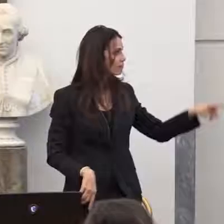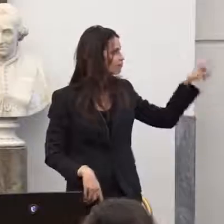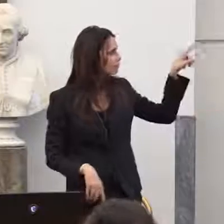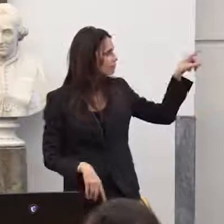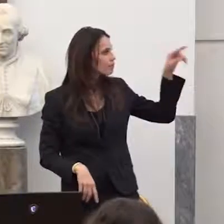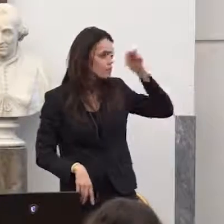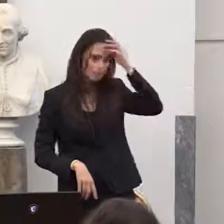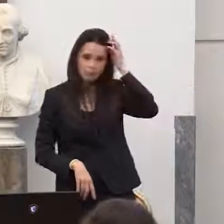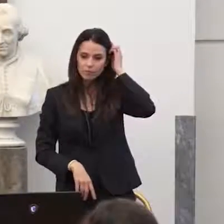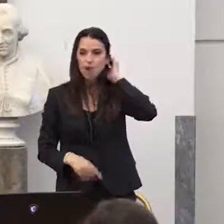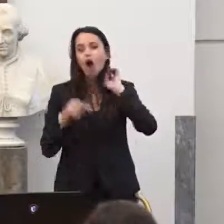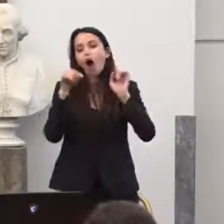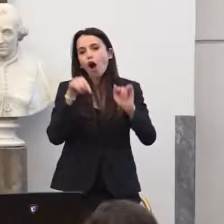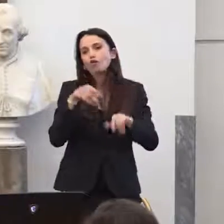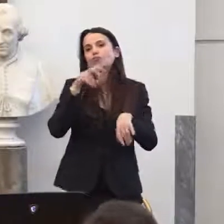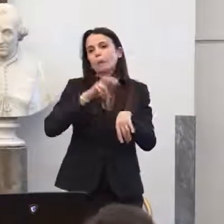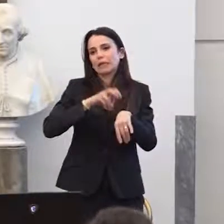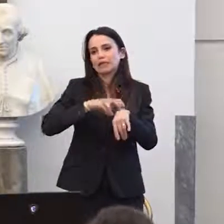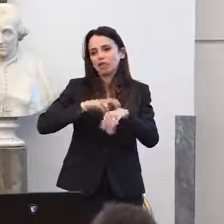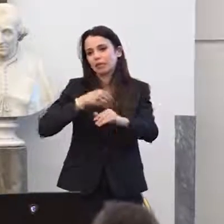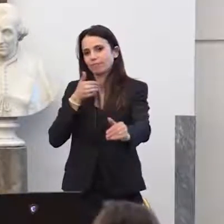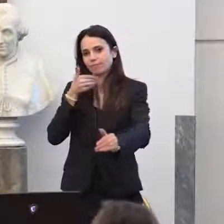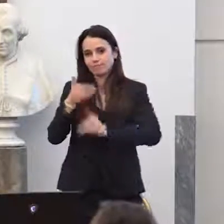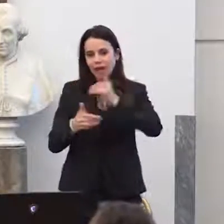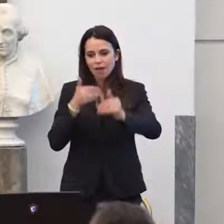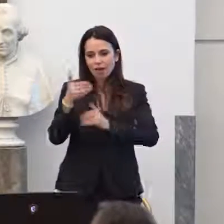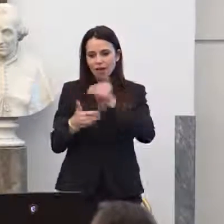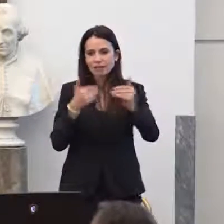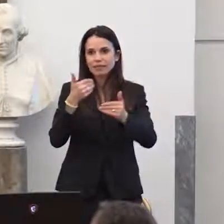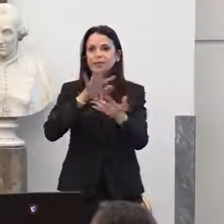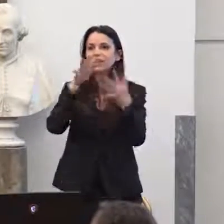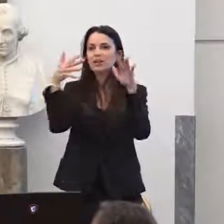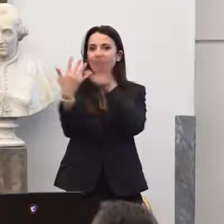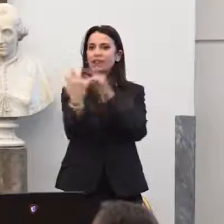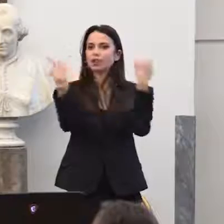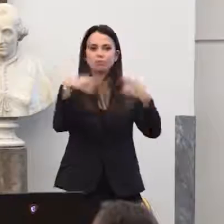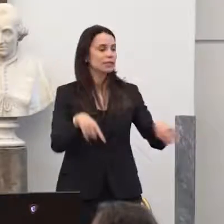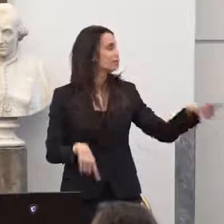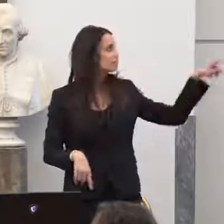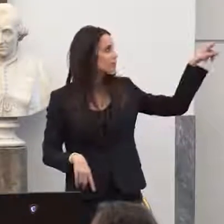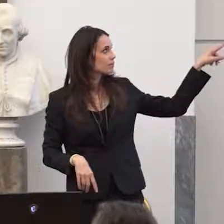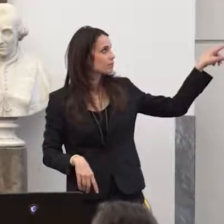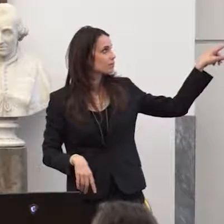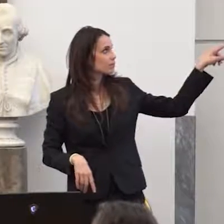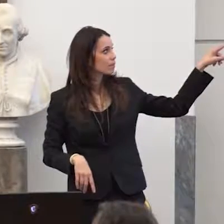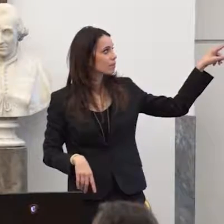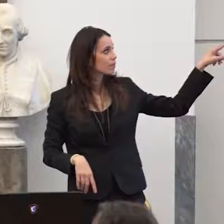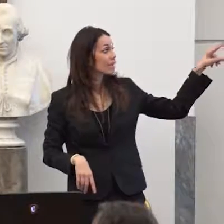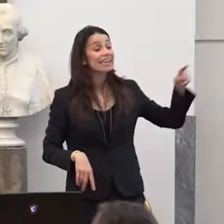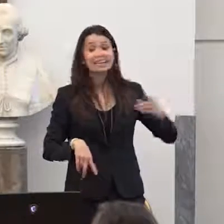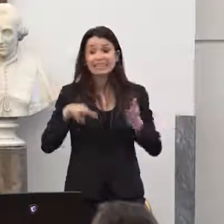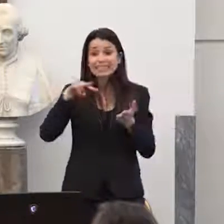Oggi, per fortuna, la medicina è andata avanti e siamo questo. Cioè la tecnologia è